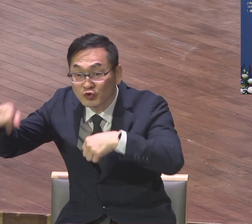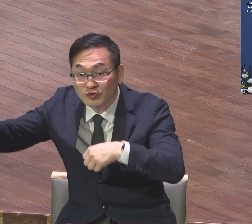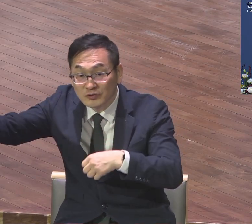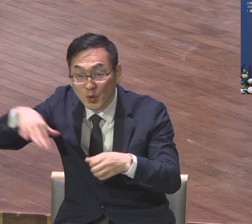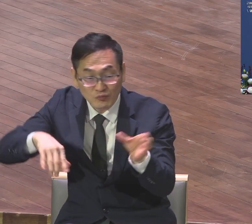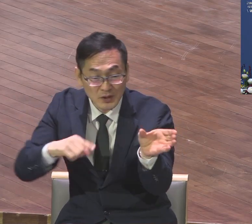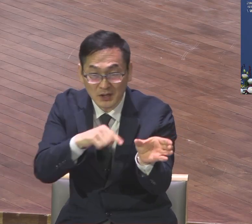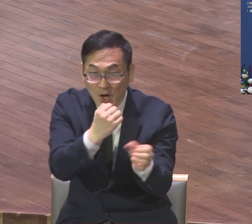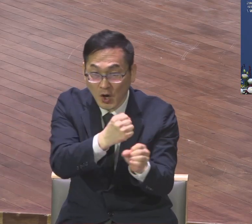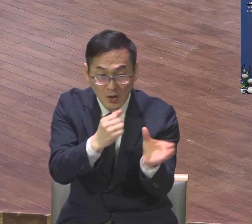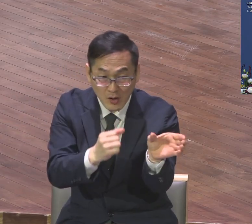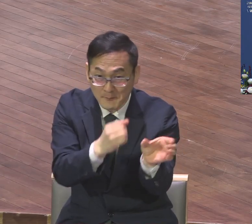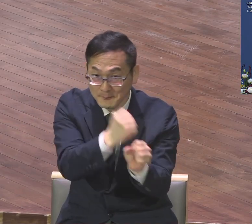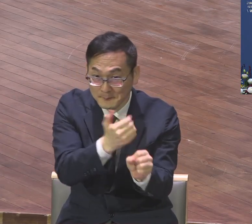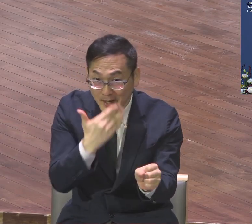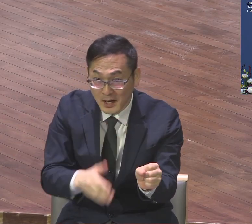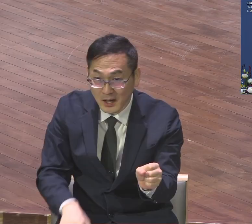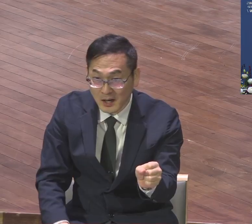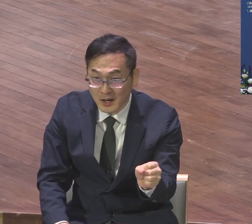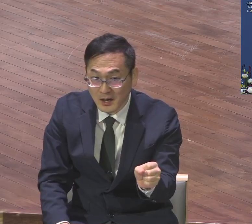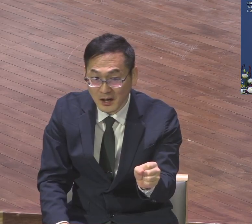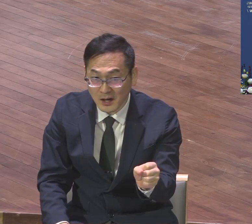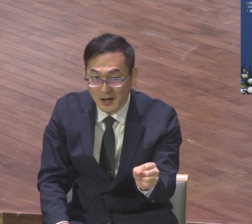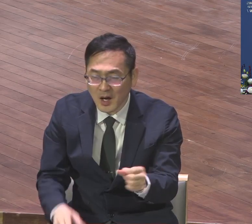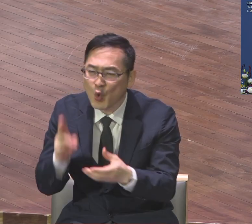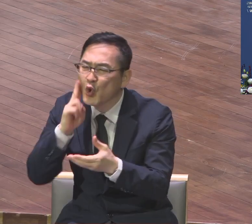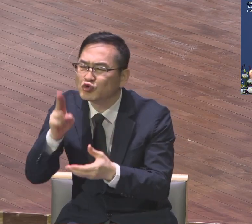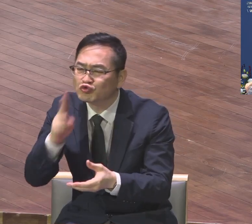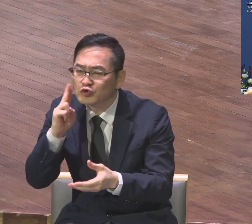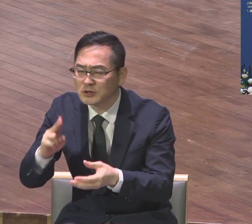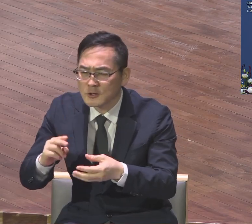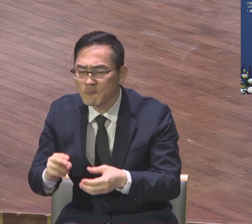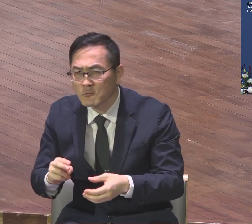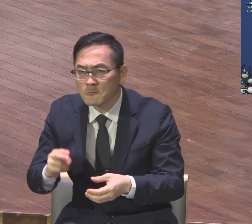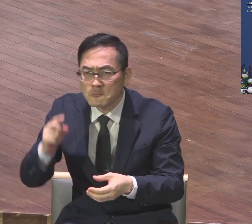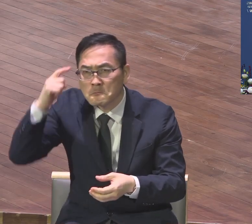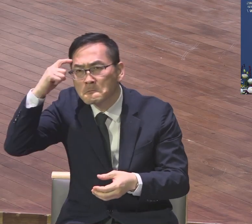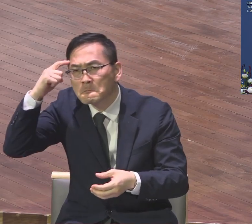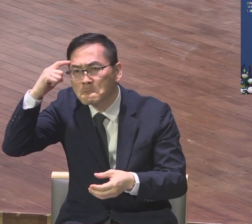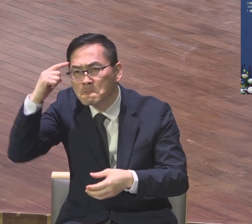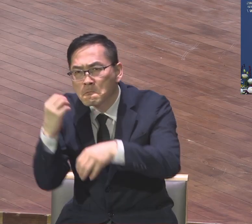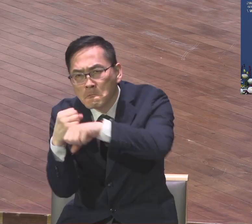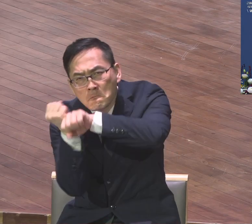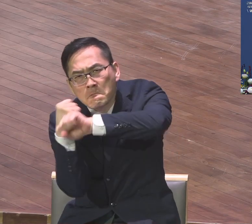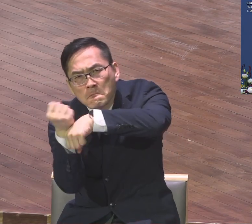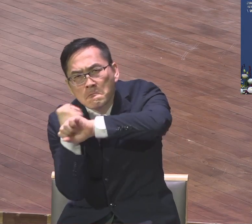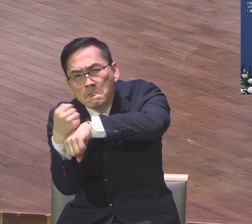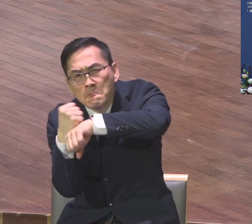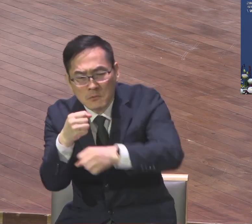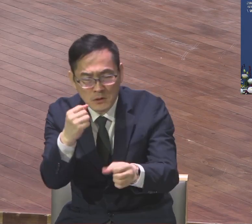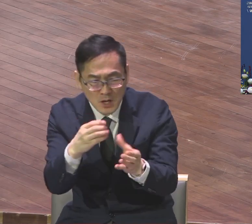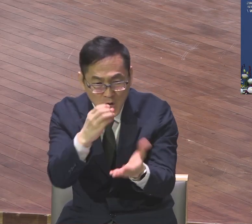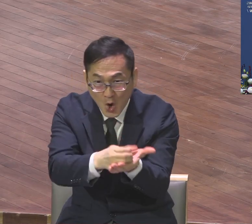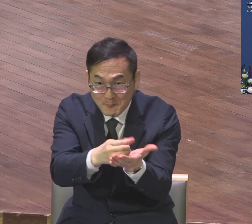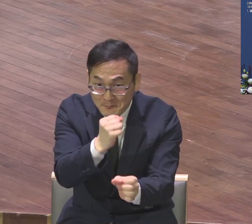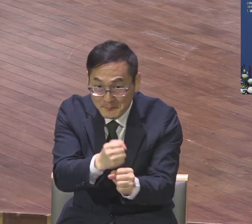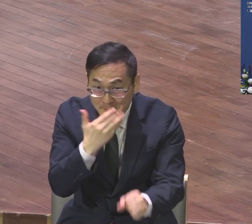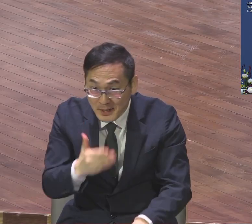어느 머리 좋은 원숭이가 이걸 만들 수 있냐고요? 이